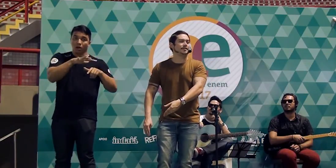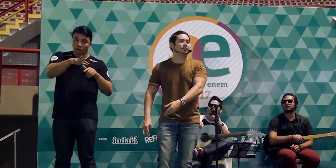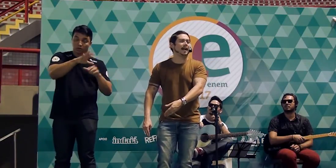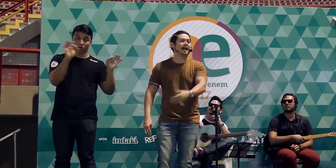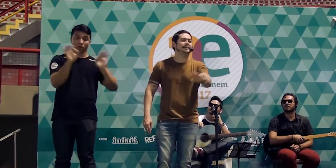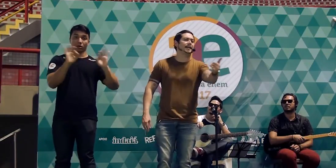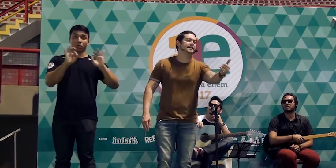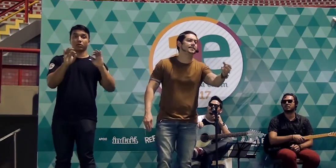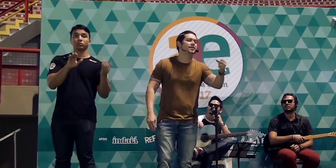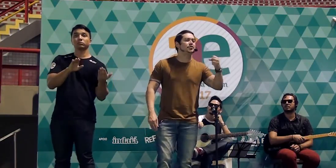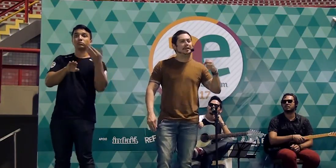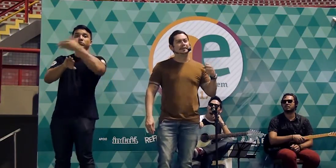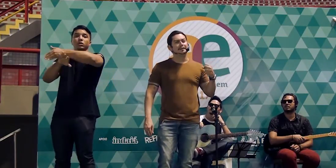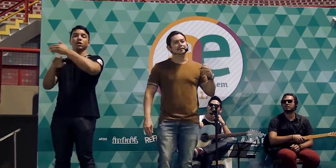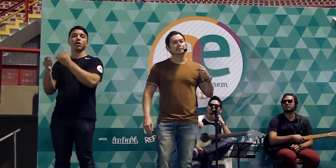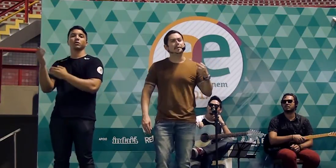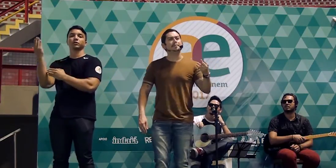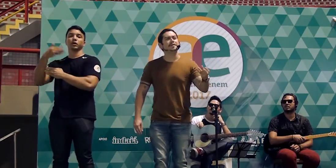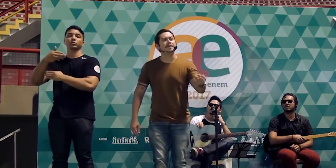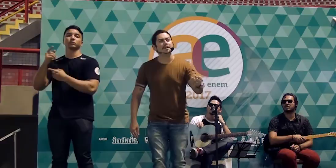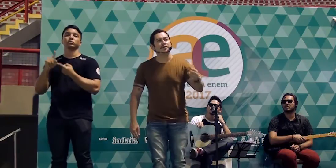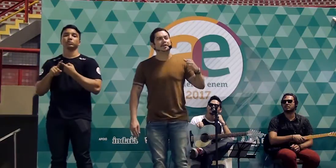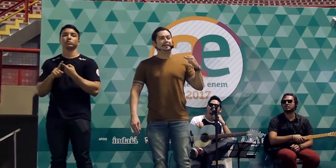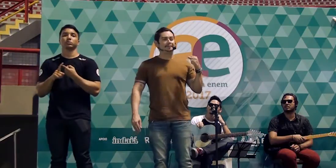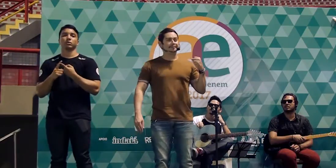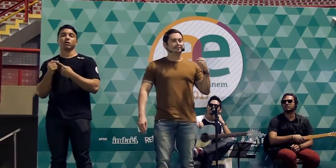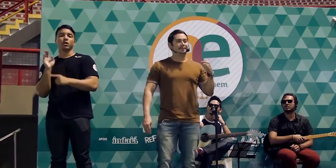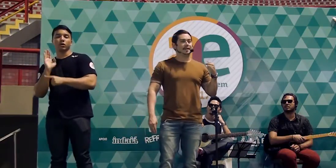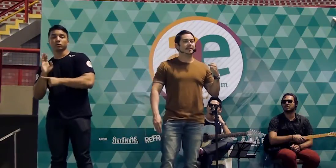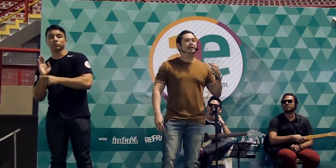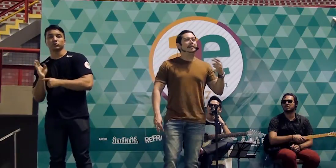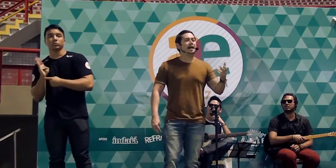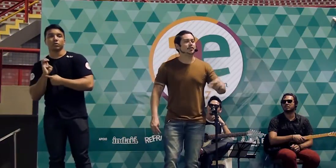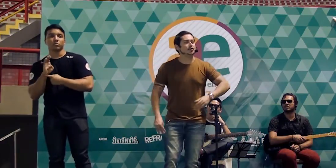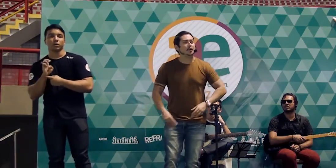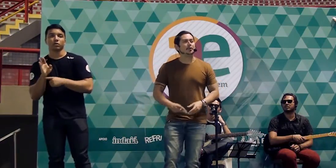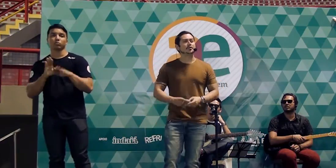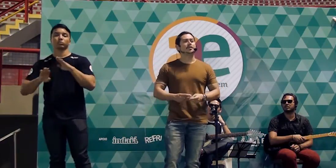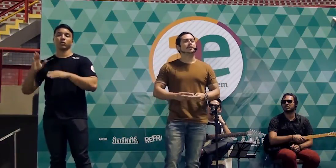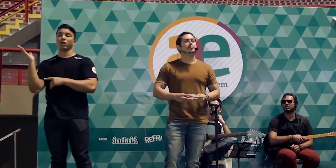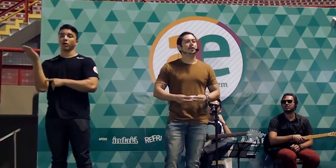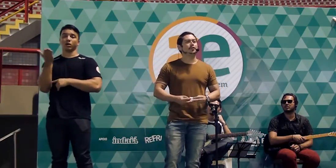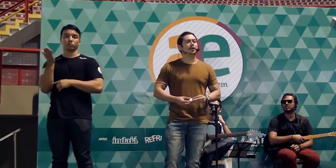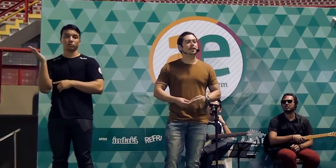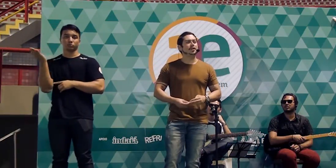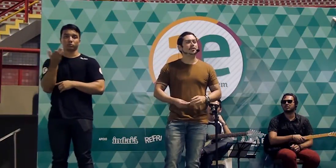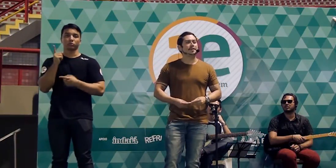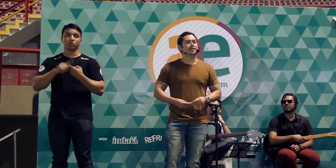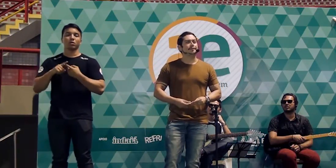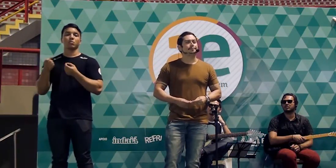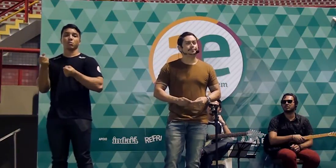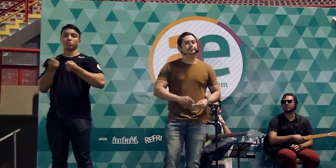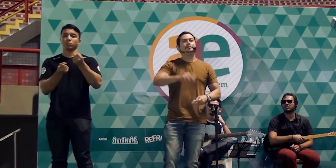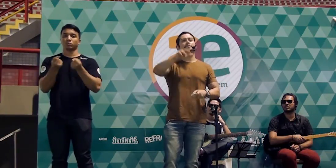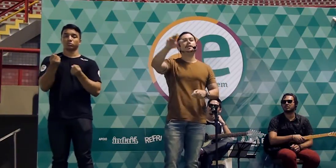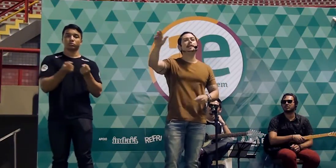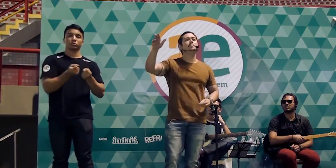aqui no Brasil, lá era taxista, babysitter, tá certo? Garçons,